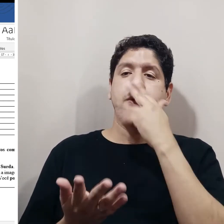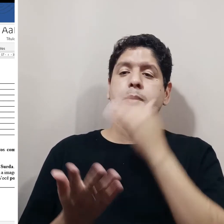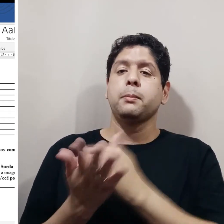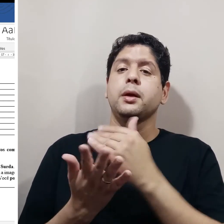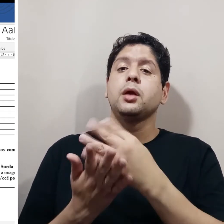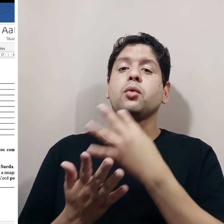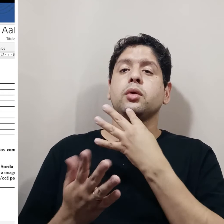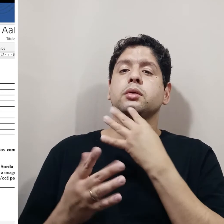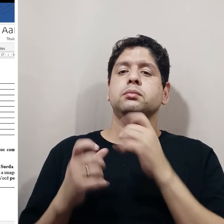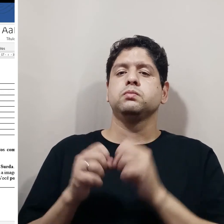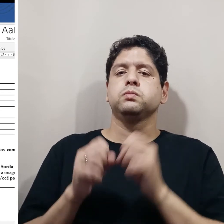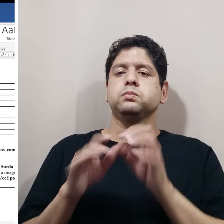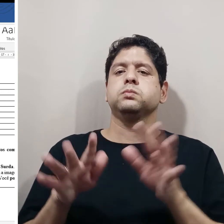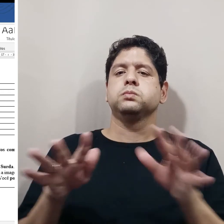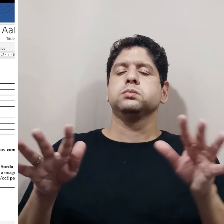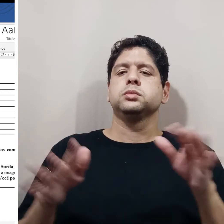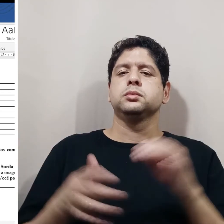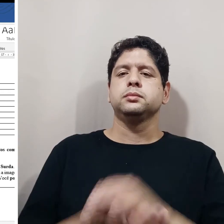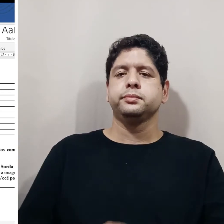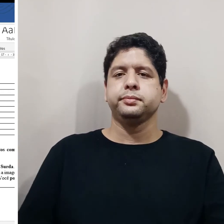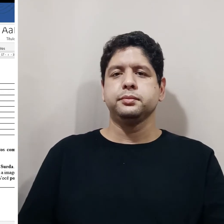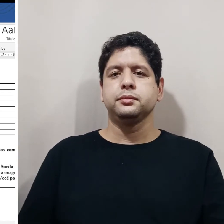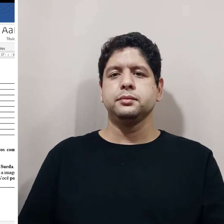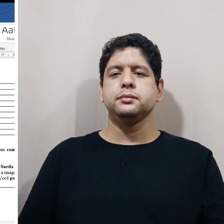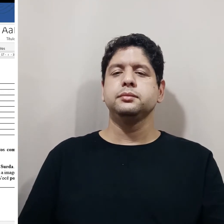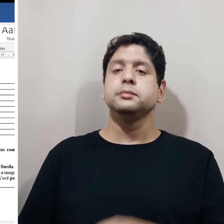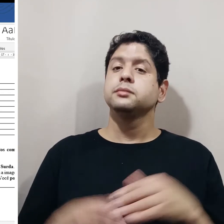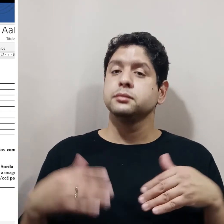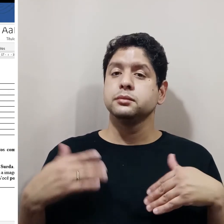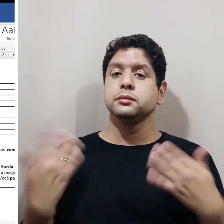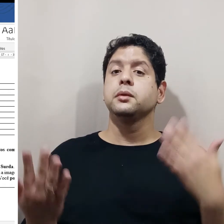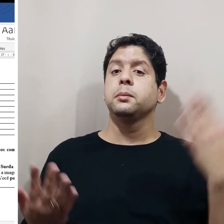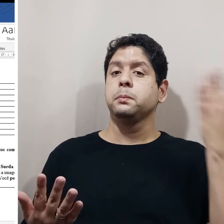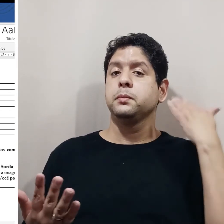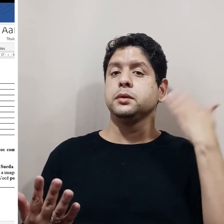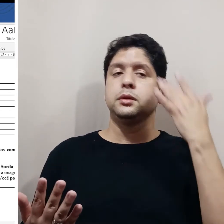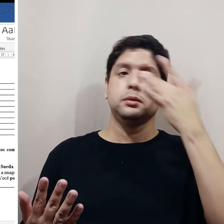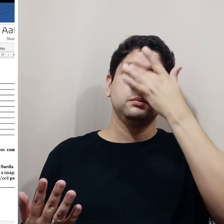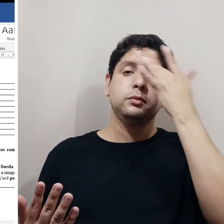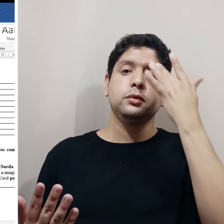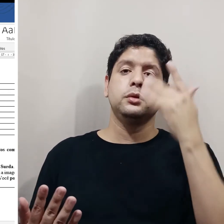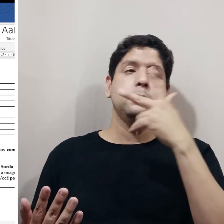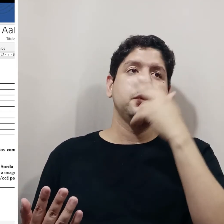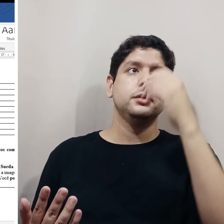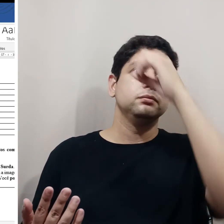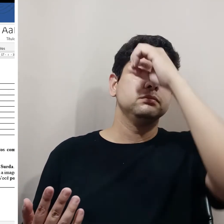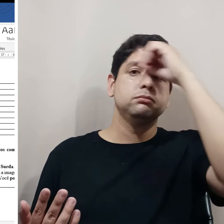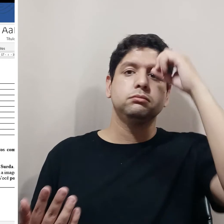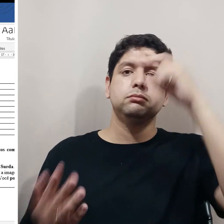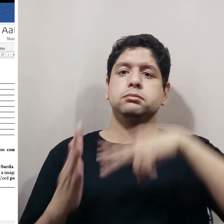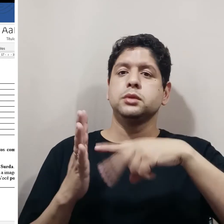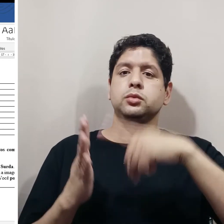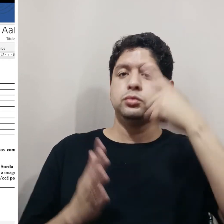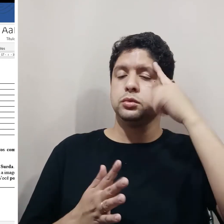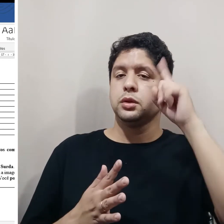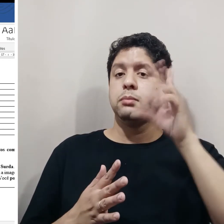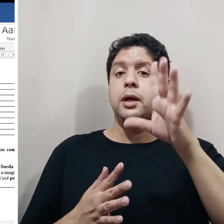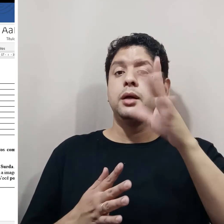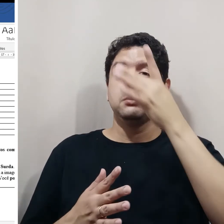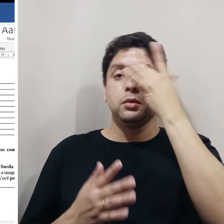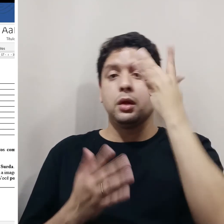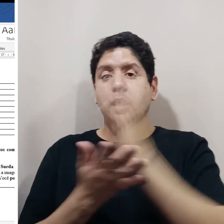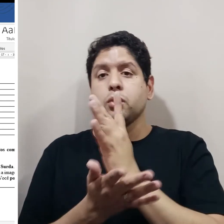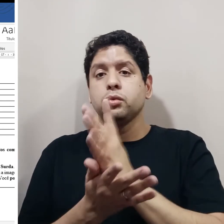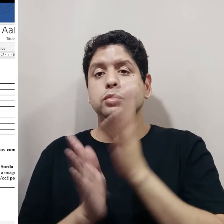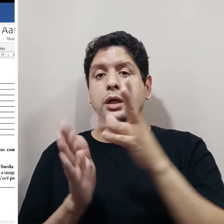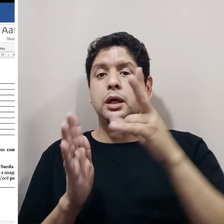a imprensa fez com que muitos livros pudessem ser produzidos e, graças a esses livros, o conhecimento foi se espalhando, né? Claro que não era